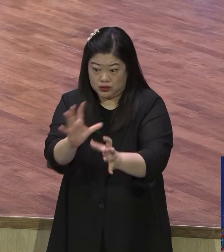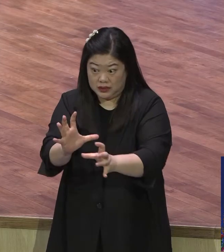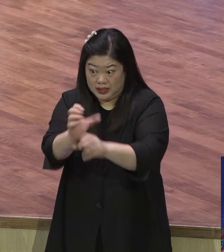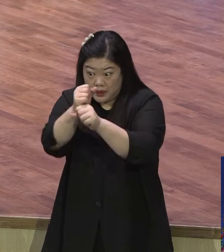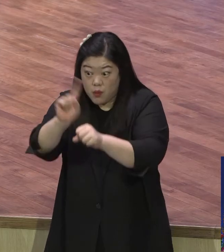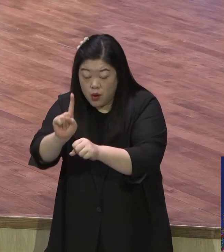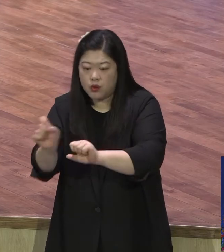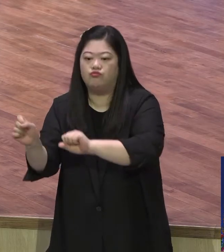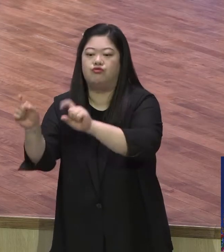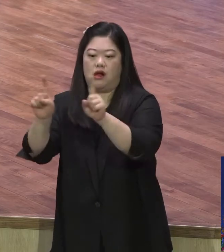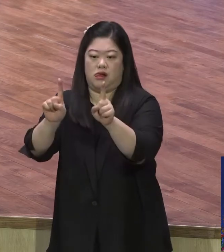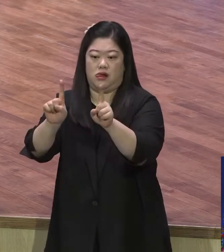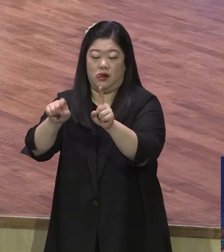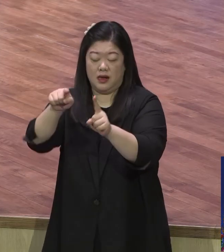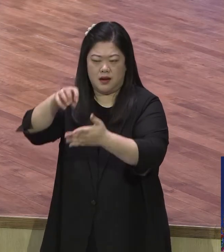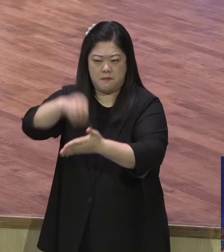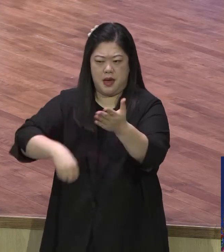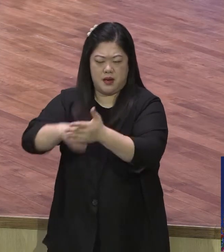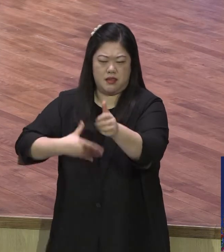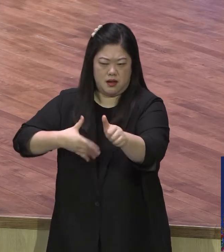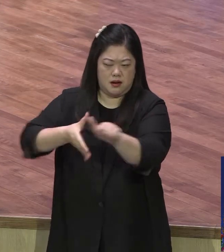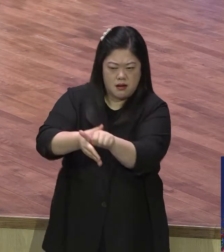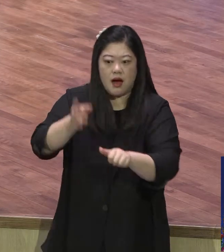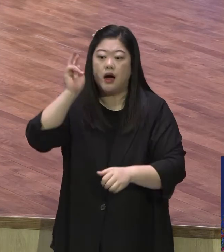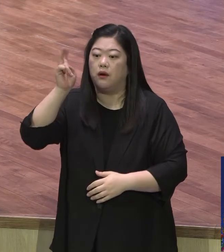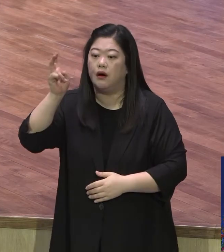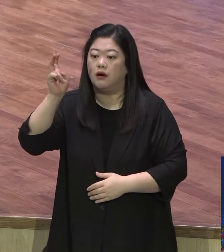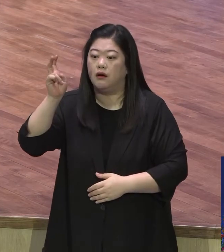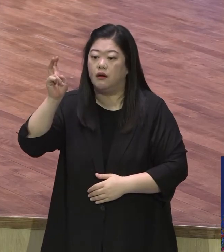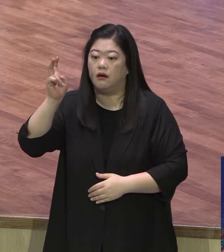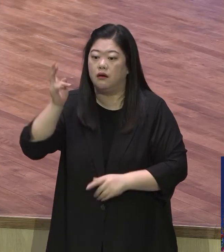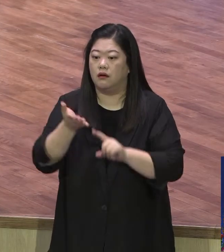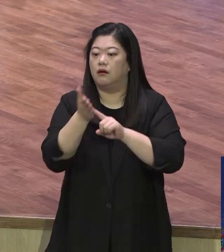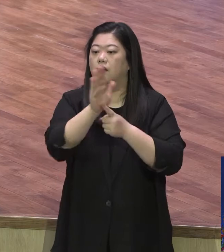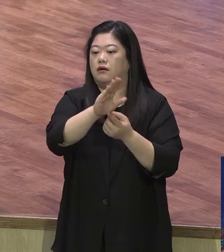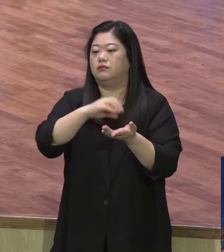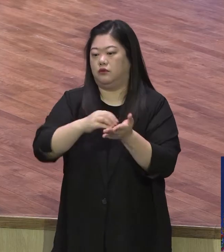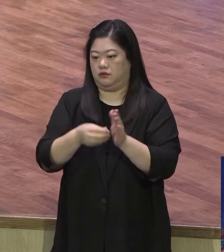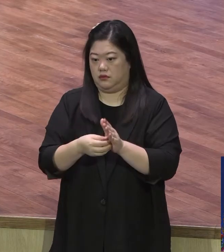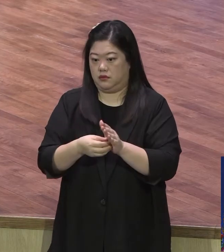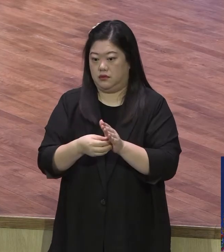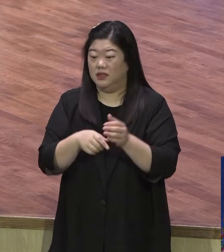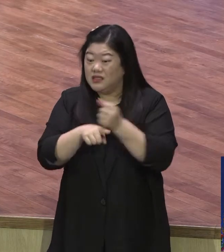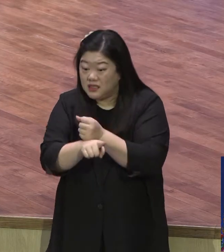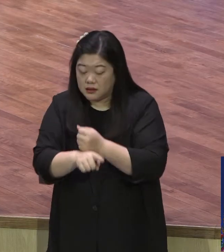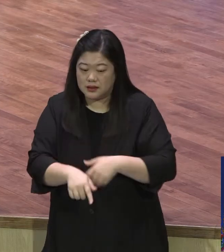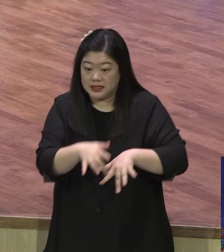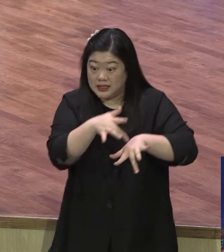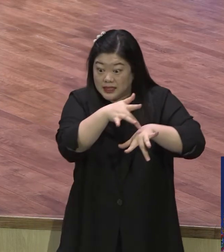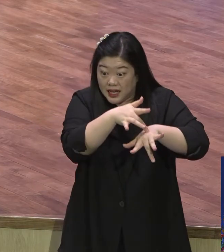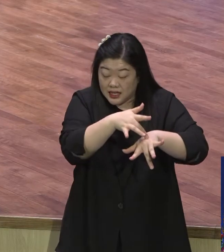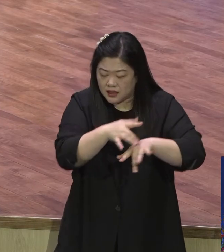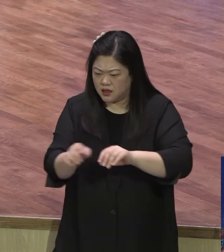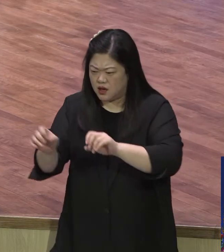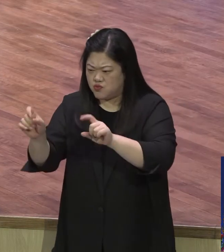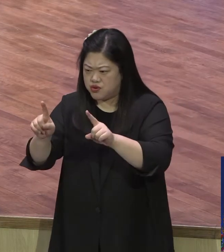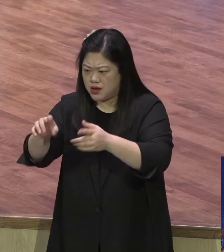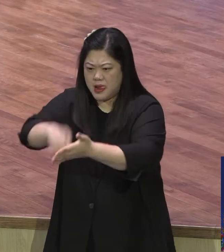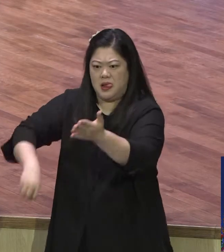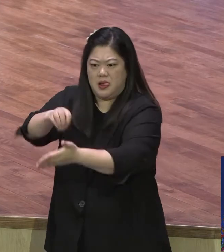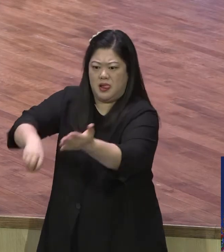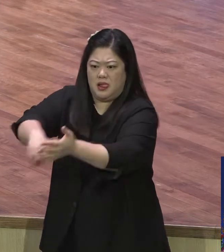공격할 것이다 그만큼 부활신앙을 놓치도록 사단은 공격하고 있습니다 부활신앙